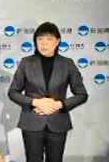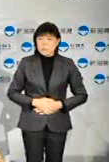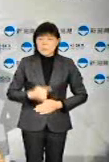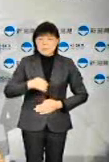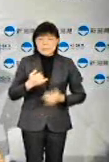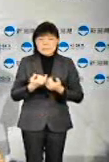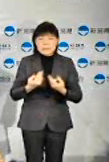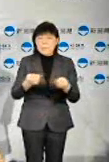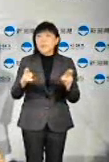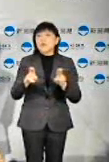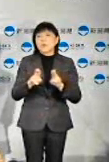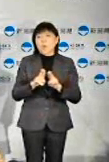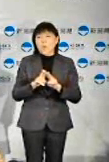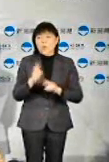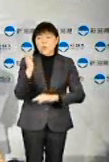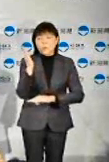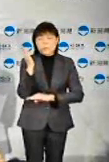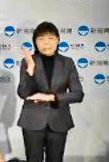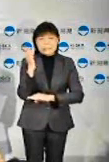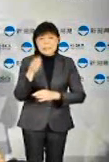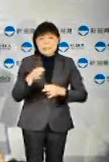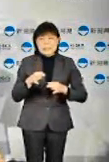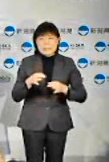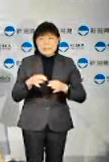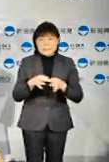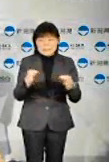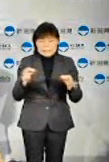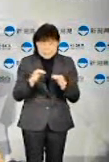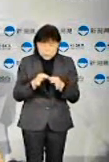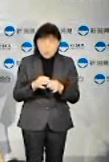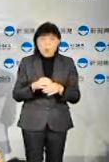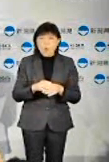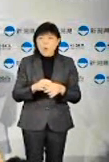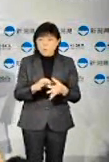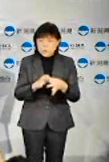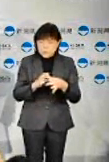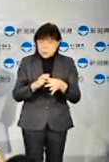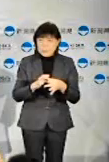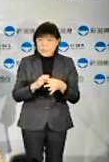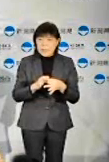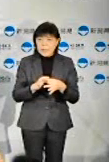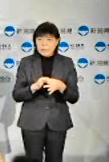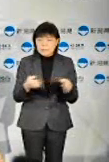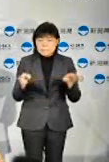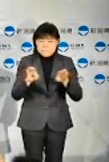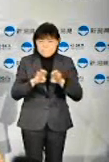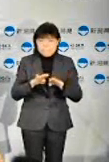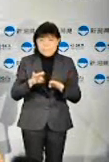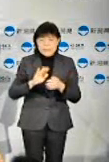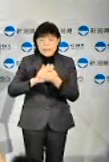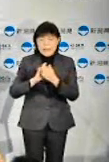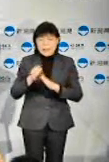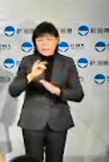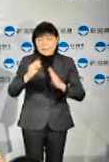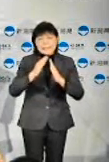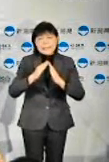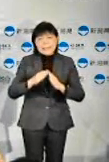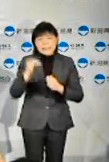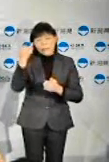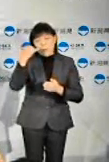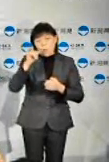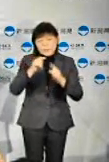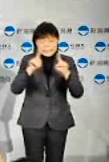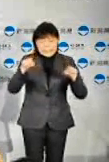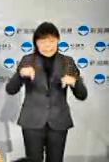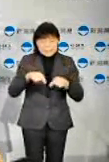民党派閥の政治資金規正法違反の疑惑についてですが、あの昨日閉会した県議会でも意見書が出されたと思うんですが、